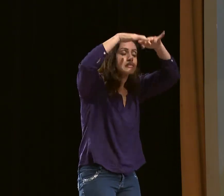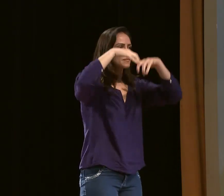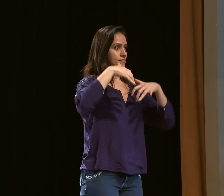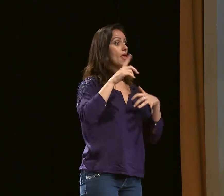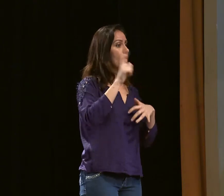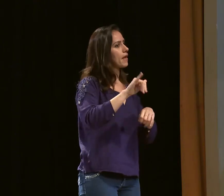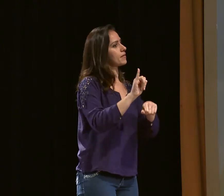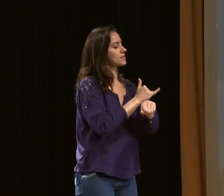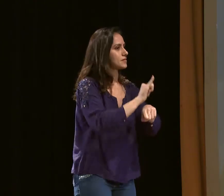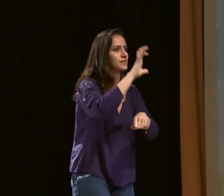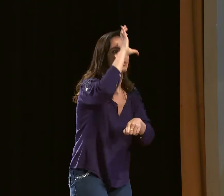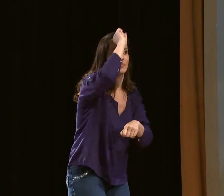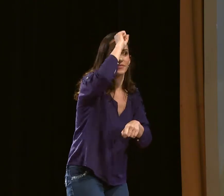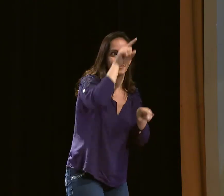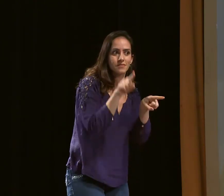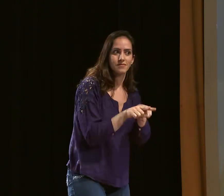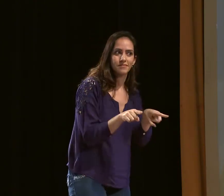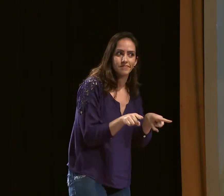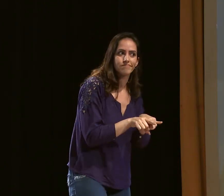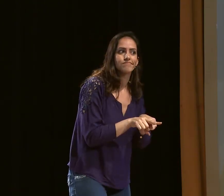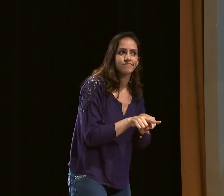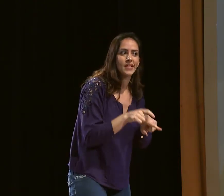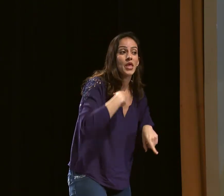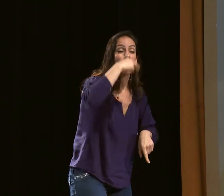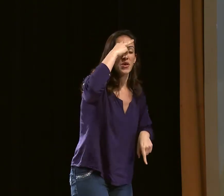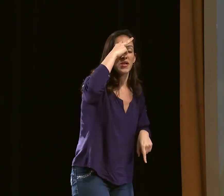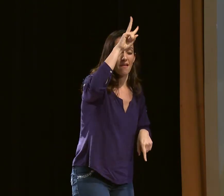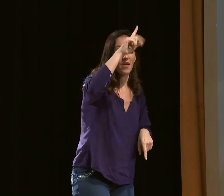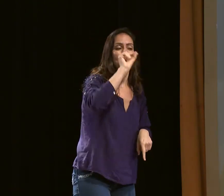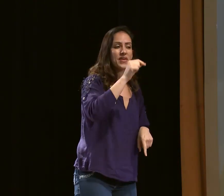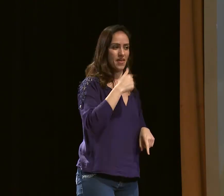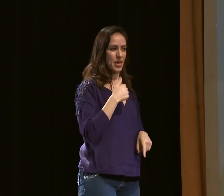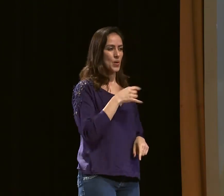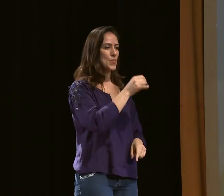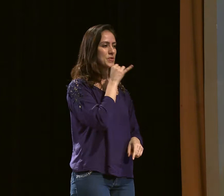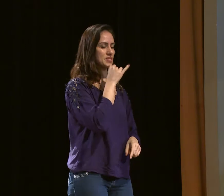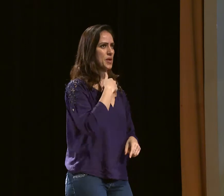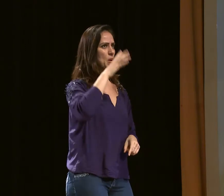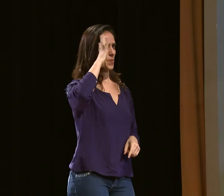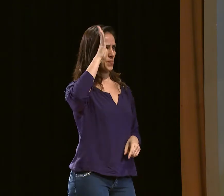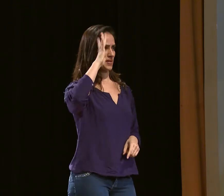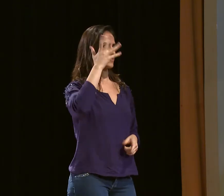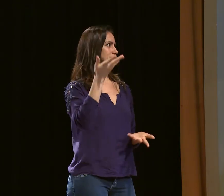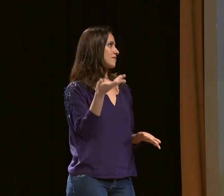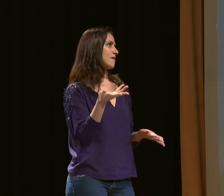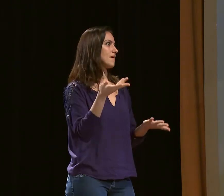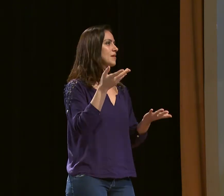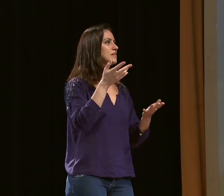do cognitivo para ver de que forma eu poderia apresentar. Então, isso também é uma estratégia de aprendizagem. Eu lembro porque eu